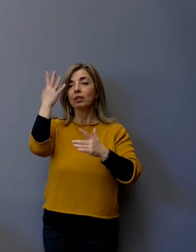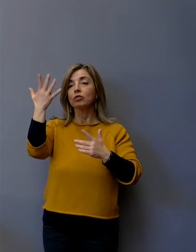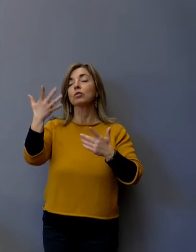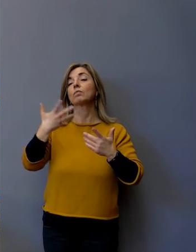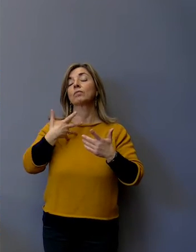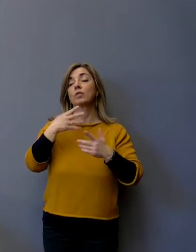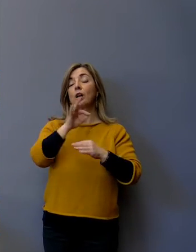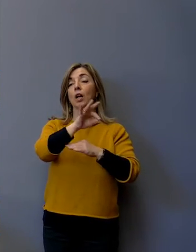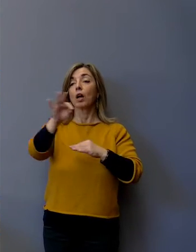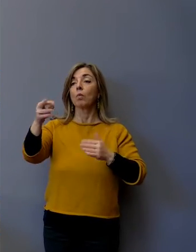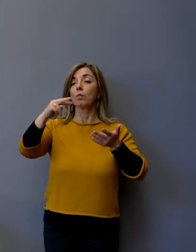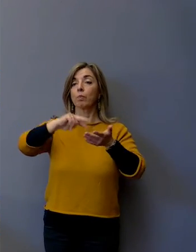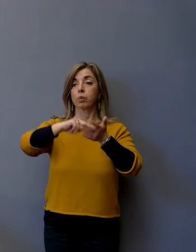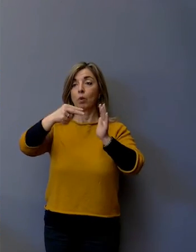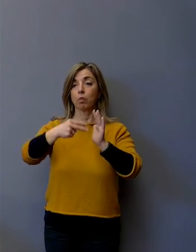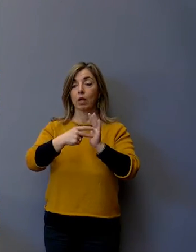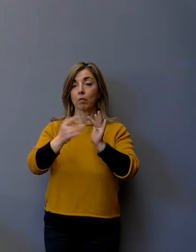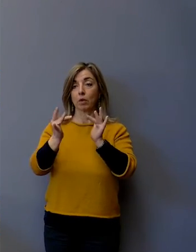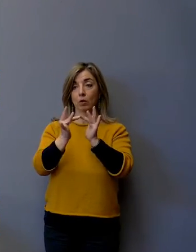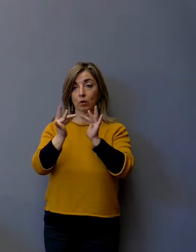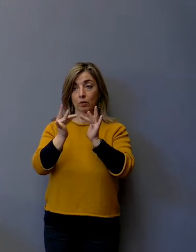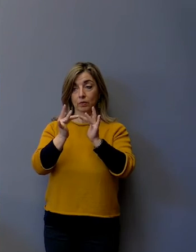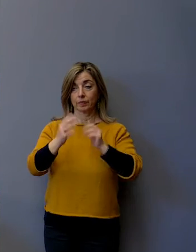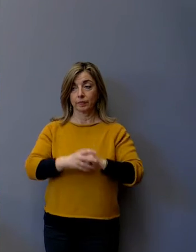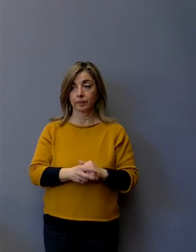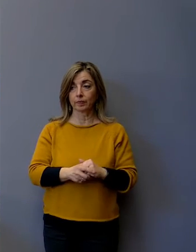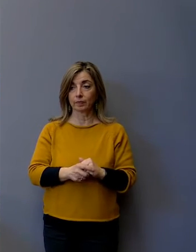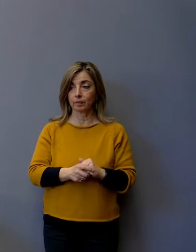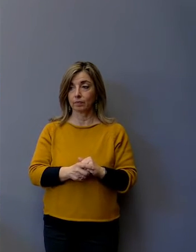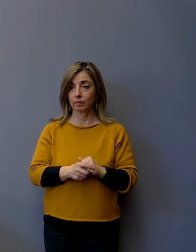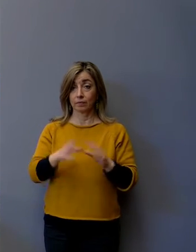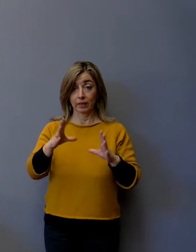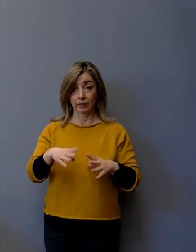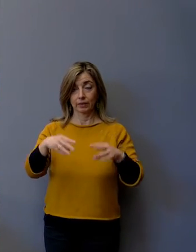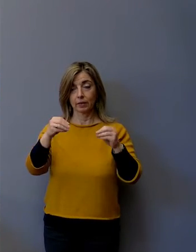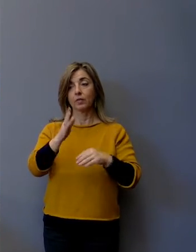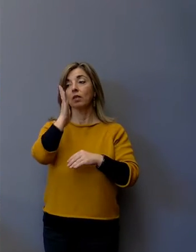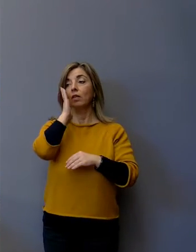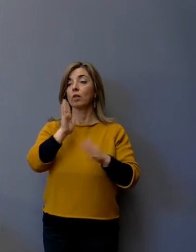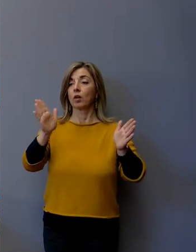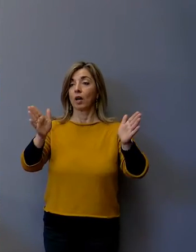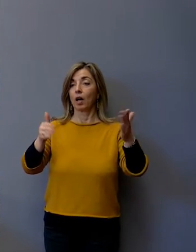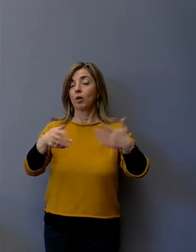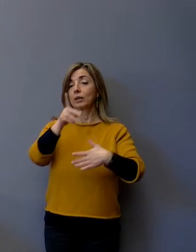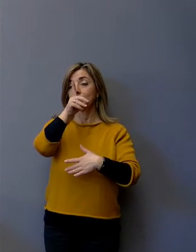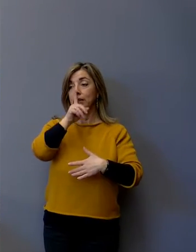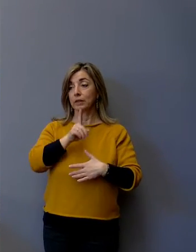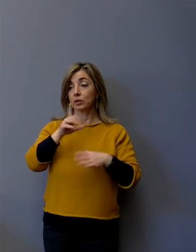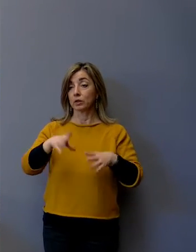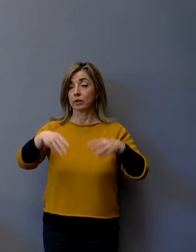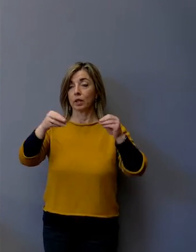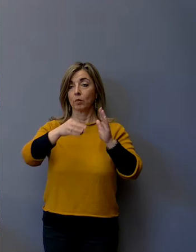allora partiamo per favore di silenzio in aula con gli ordini del giorno